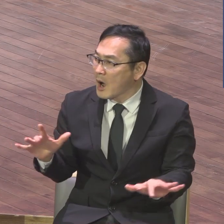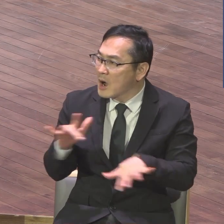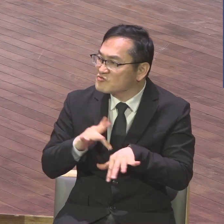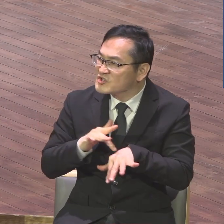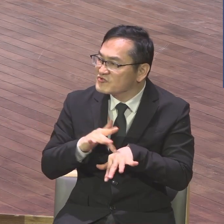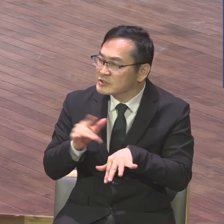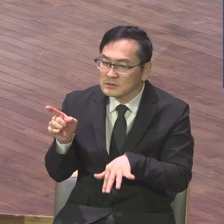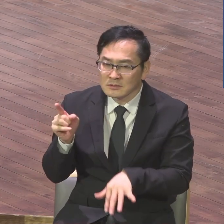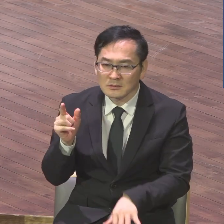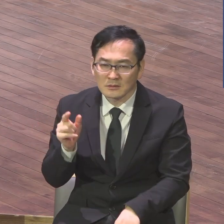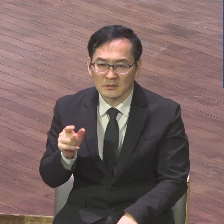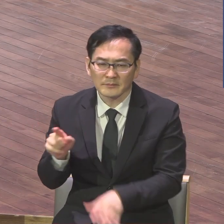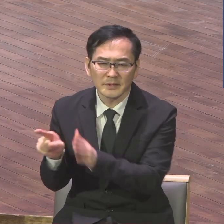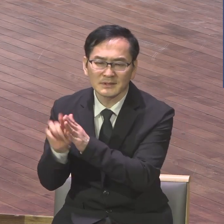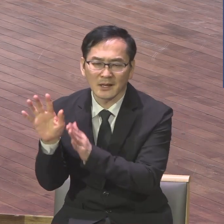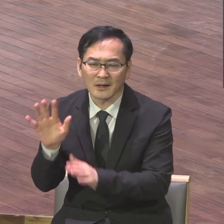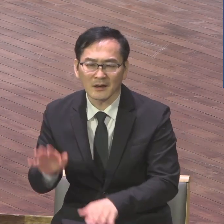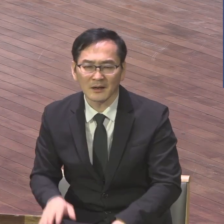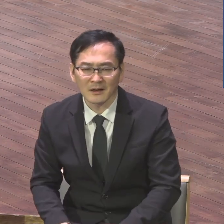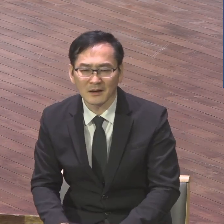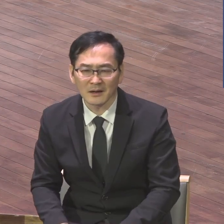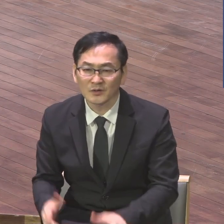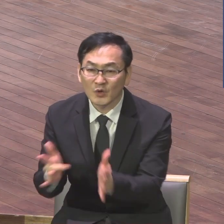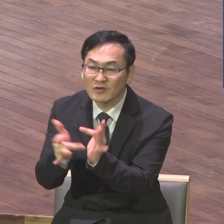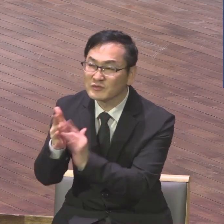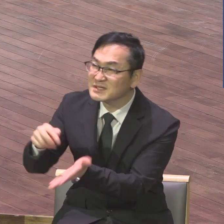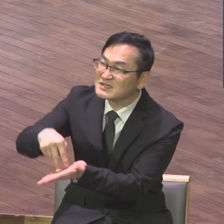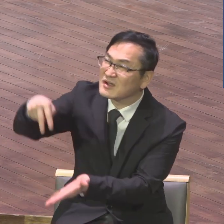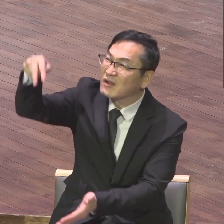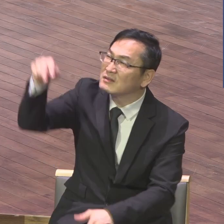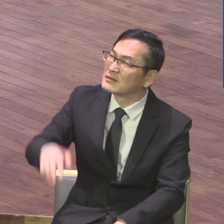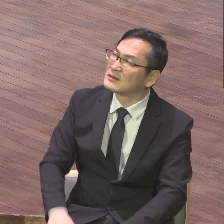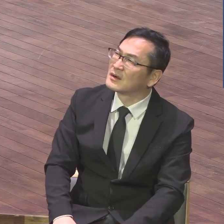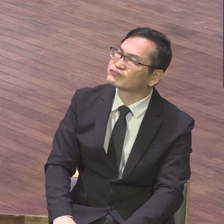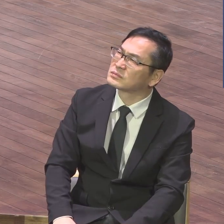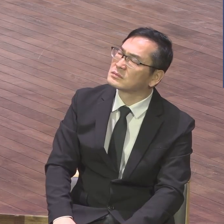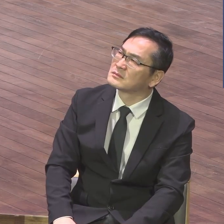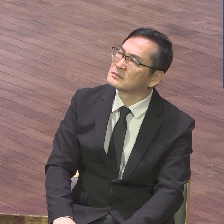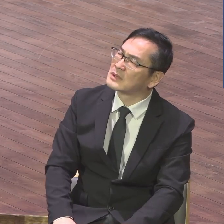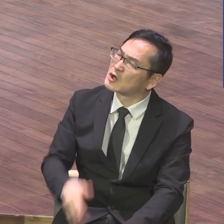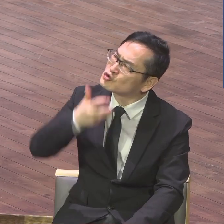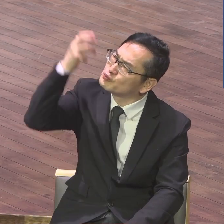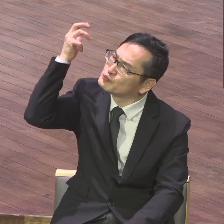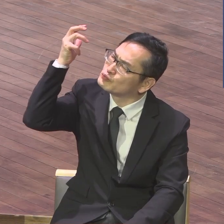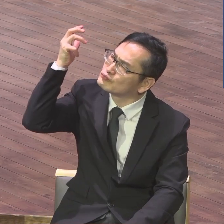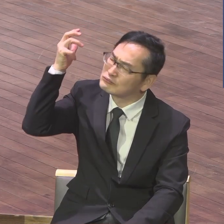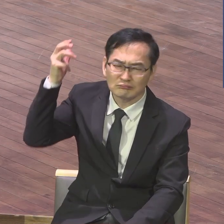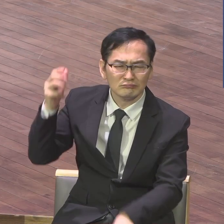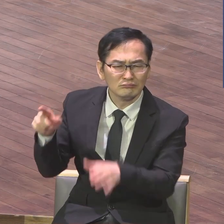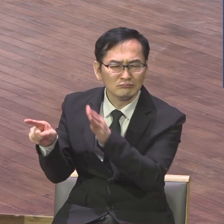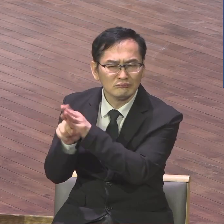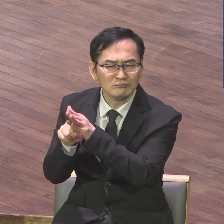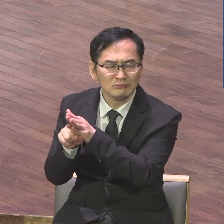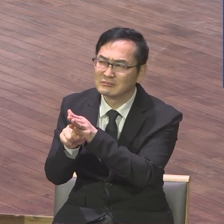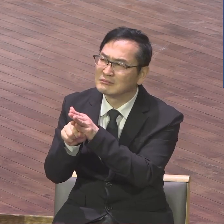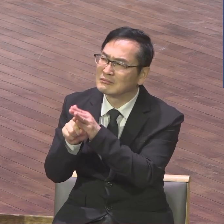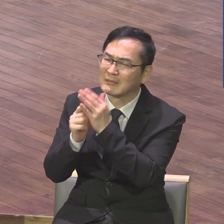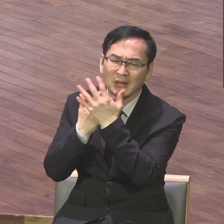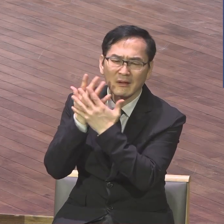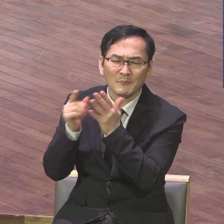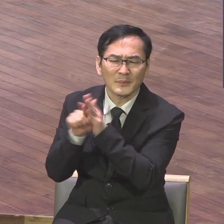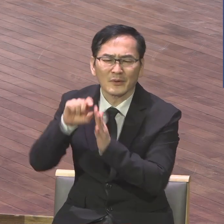부활하신 예수님 성천하고 하는 것도 보고도 믿지 않았어요. 도저히 믿어지지 않습니다.